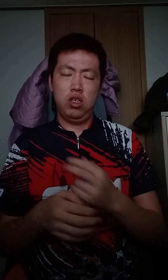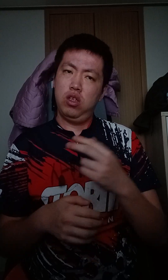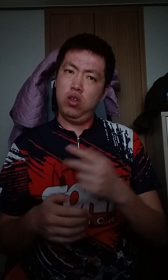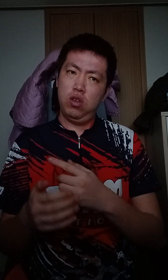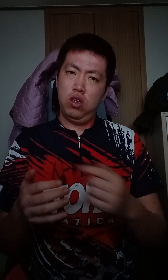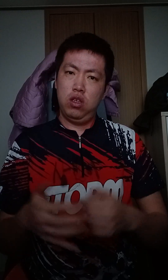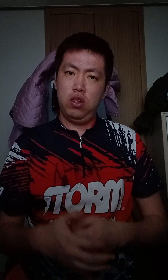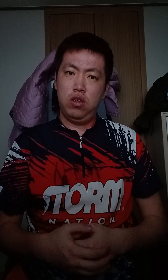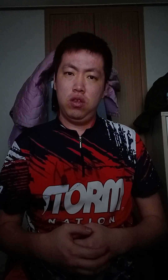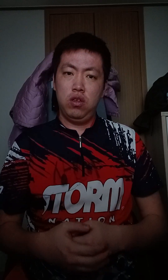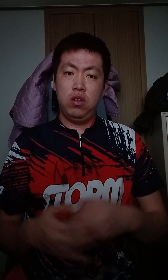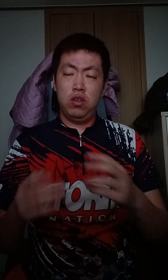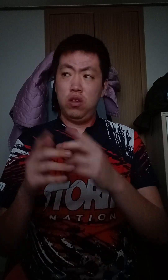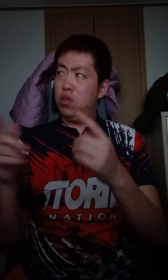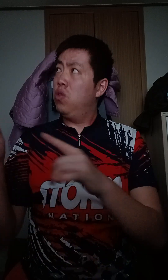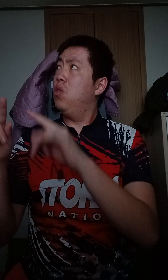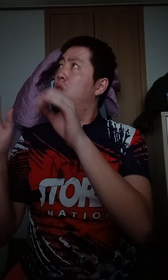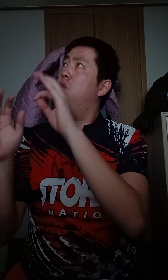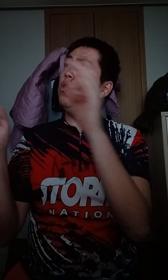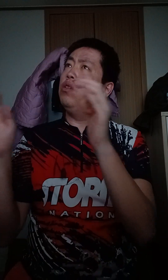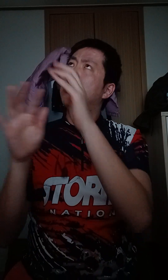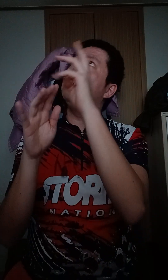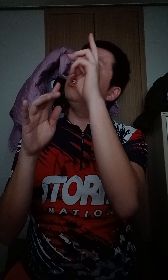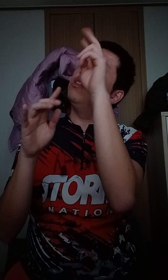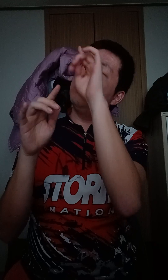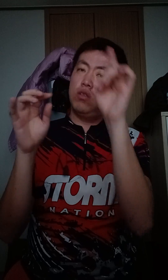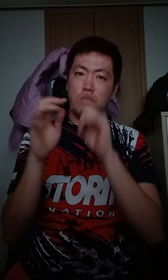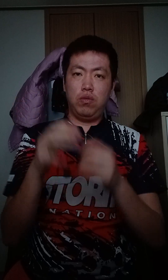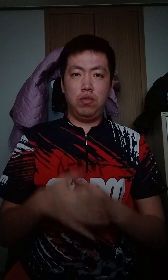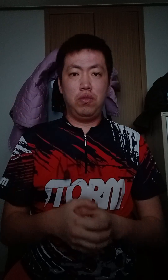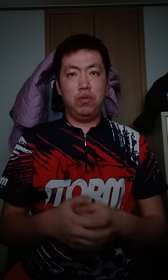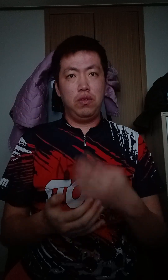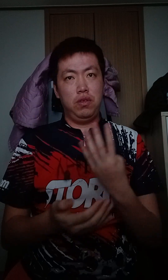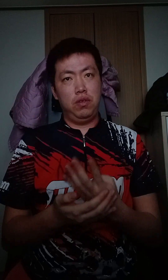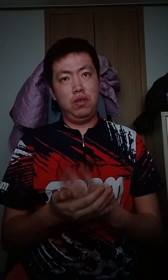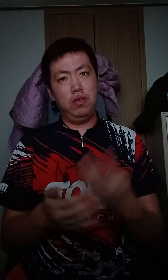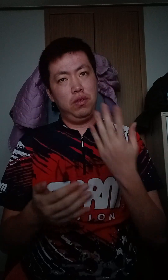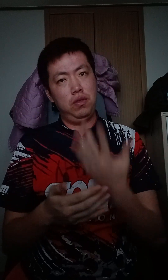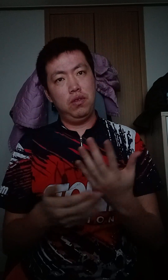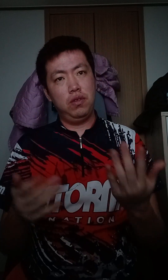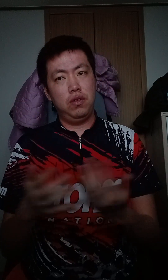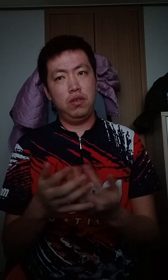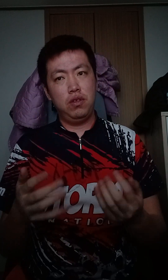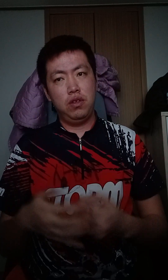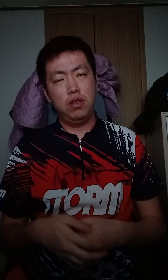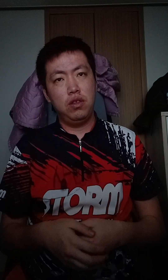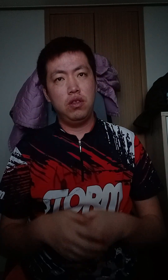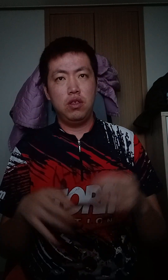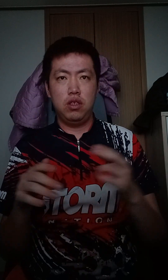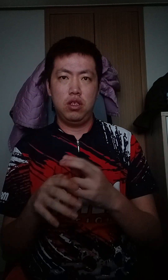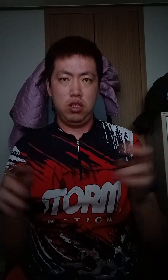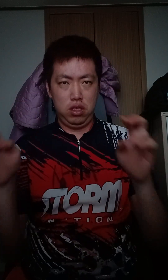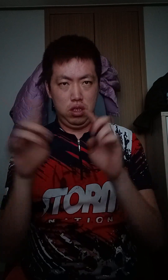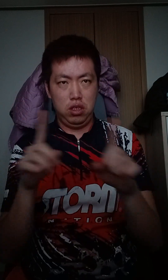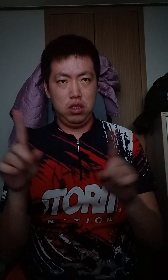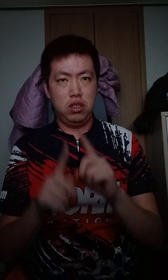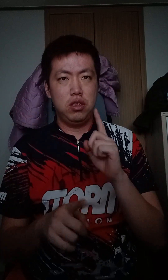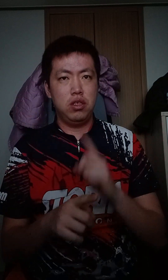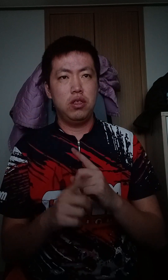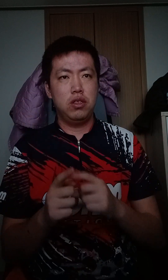사장이 CCTV를 설치해보라고 권유를 했고 그 이후 4번째, 5번째 피해 장면이 저렇게 CCTV에 고스란히 담기게 된